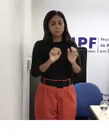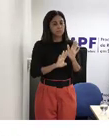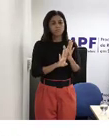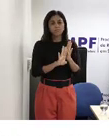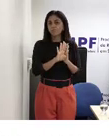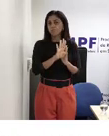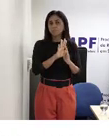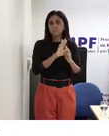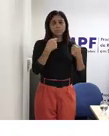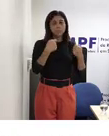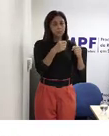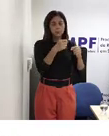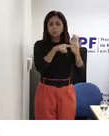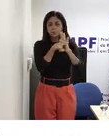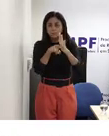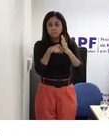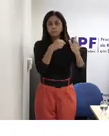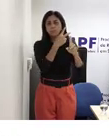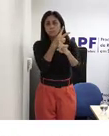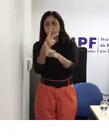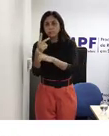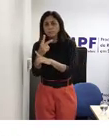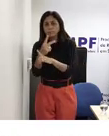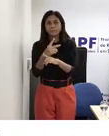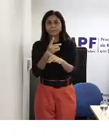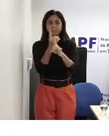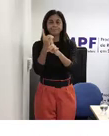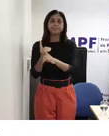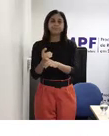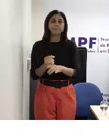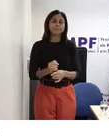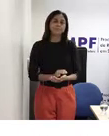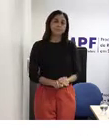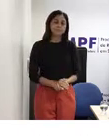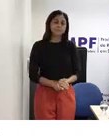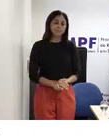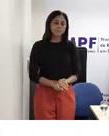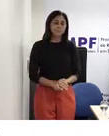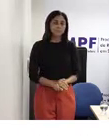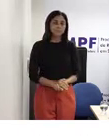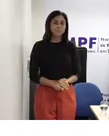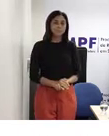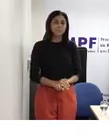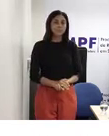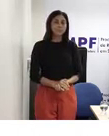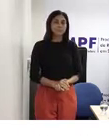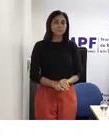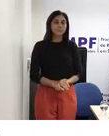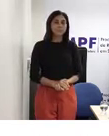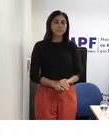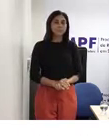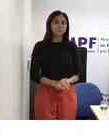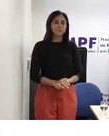gentileza bom E aqui eu acho que foi uma falta de configuração né Eu queria dar um destaque esseo terminologia aqui